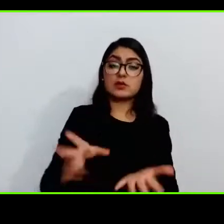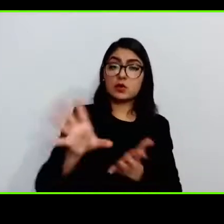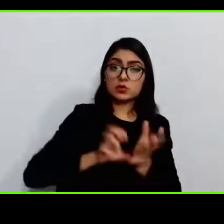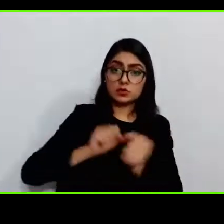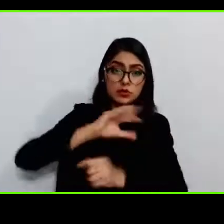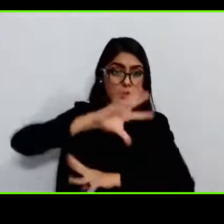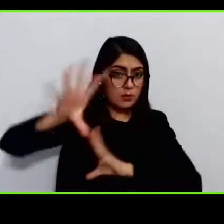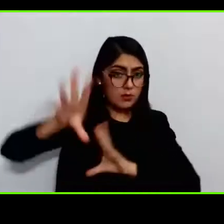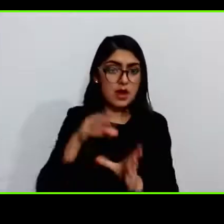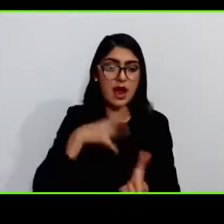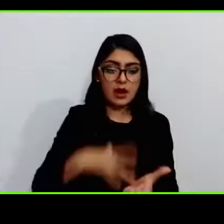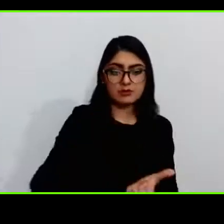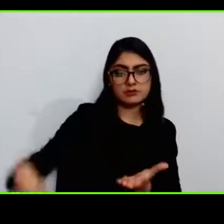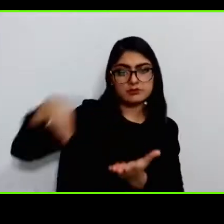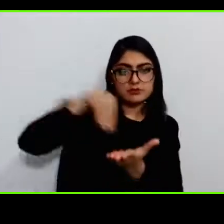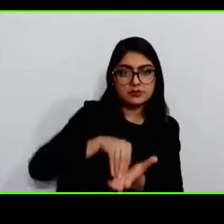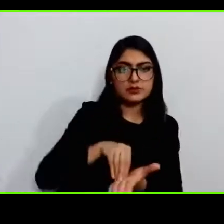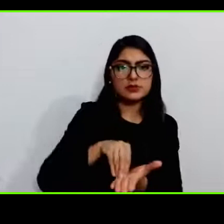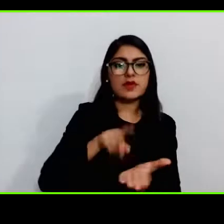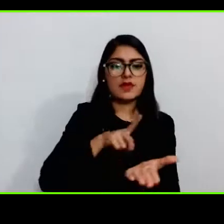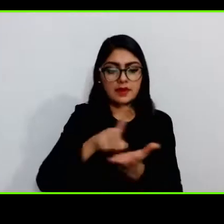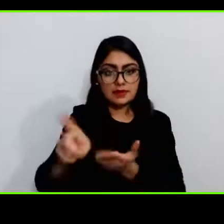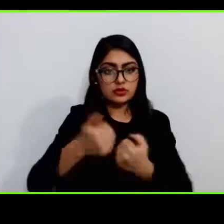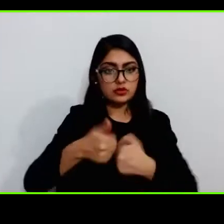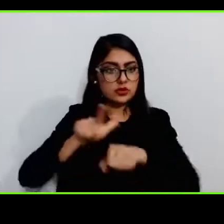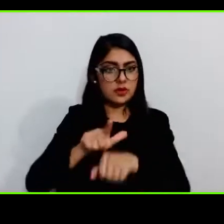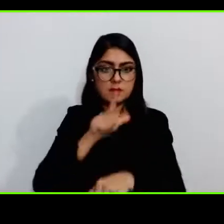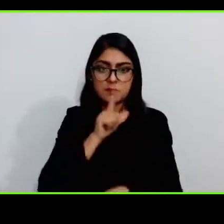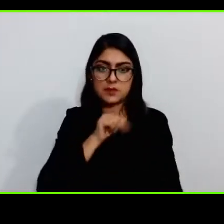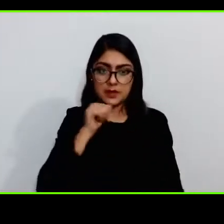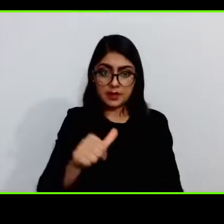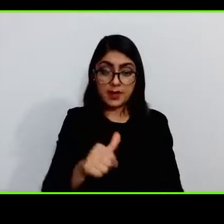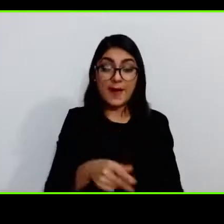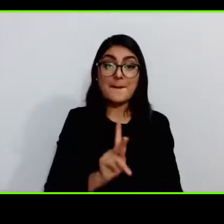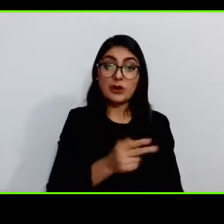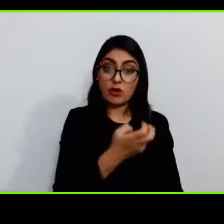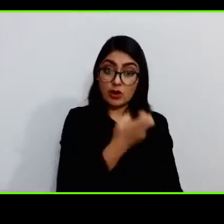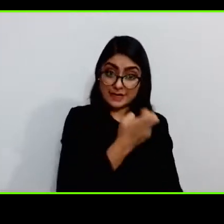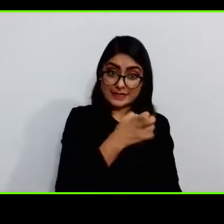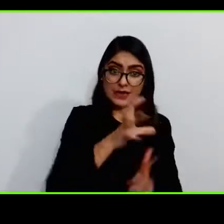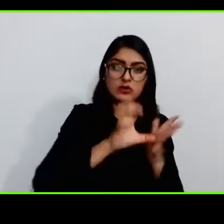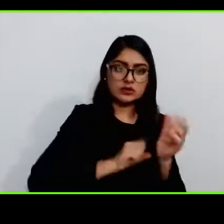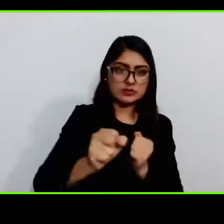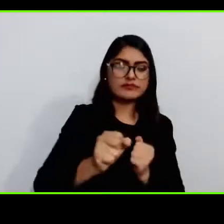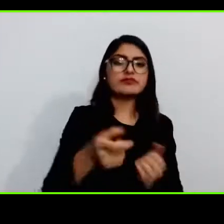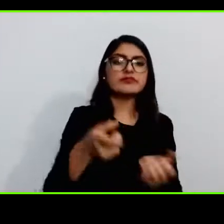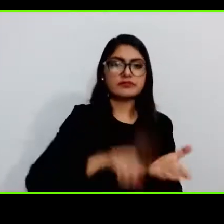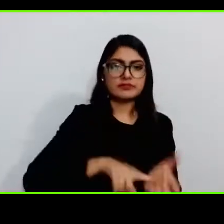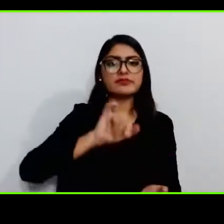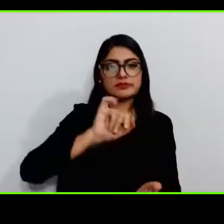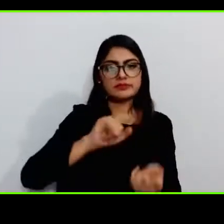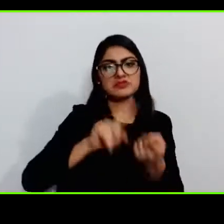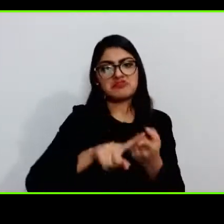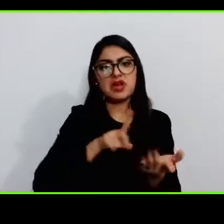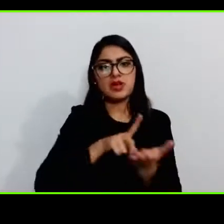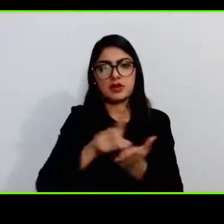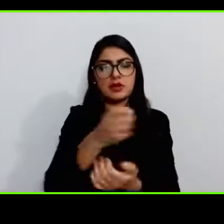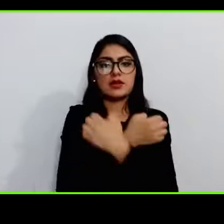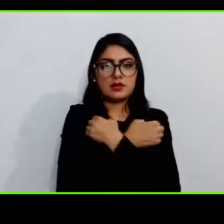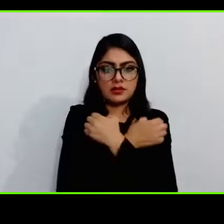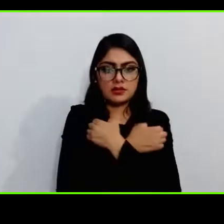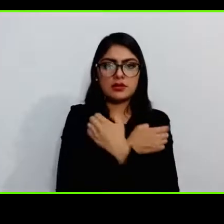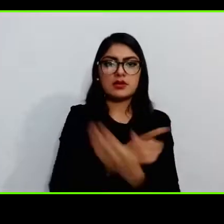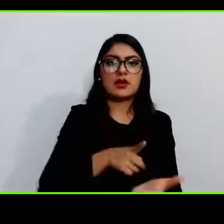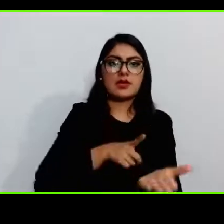la Constitución de 1917 contenía ese tipo de derechos, ¿no? Derechos, el derecho a la educación, el derecho a la